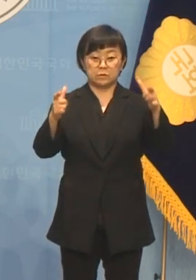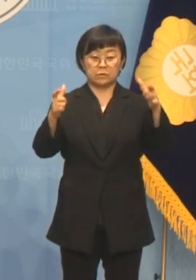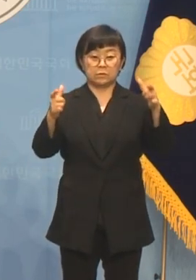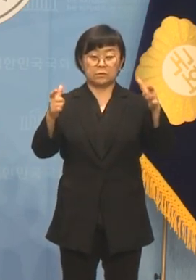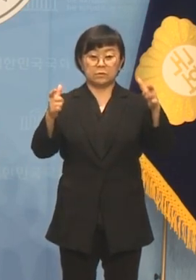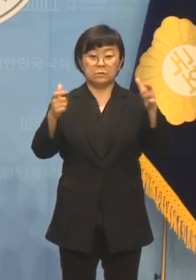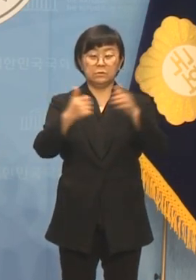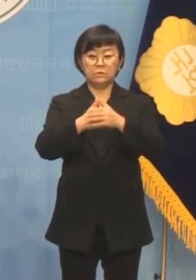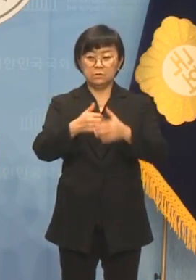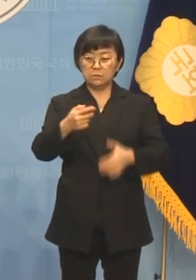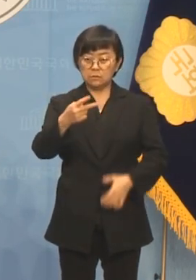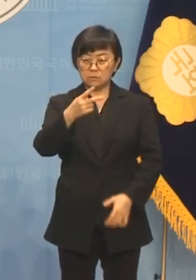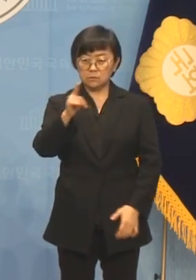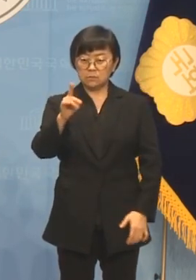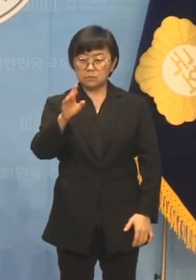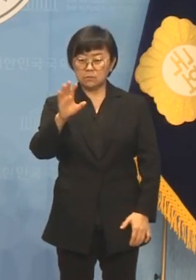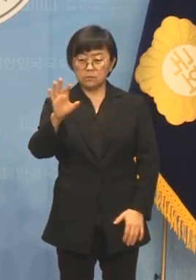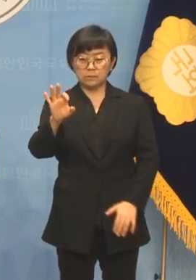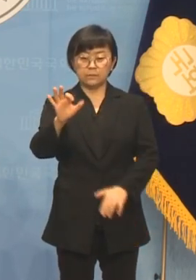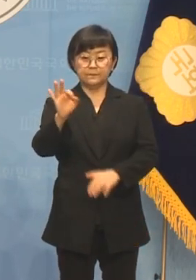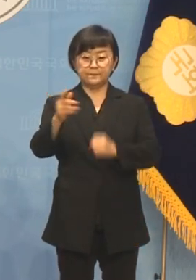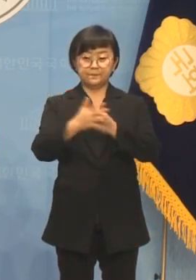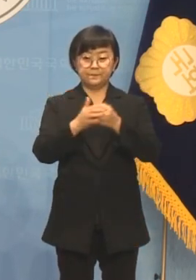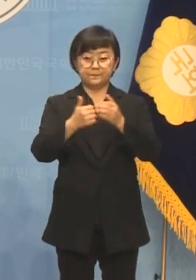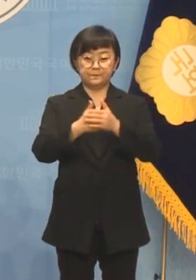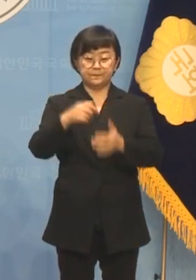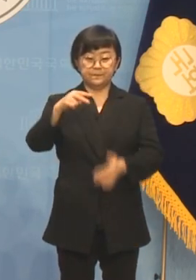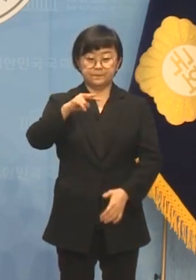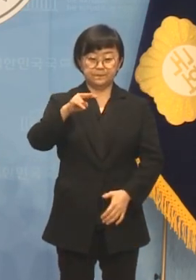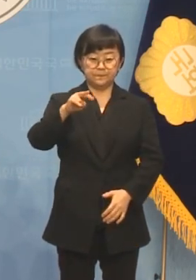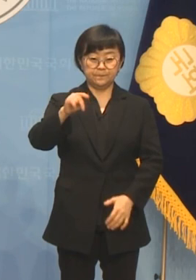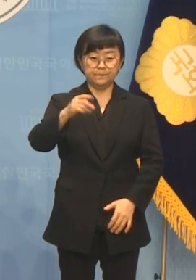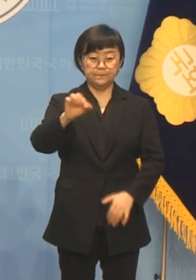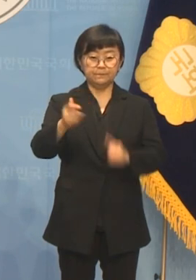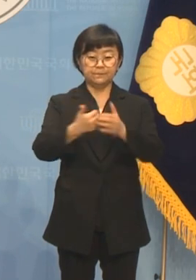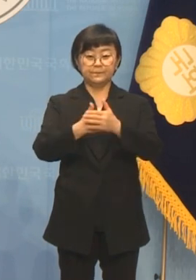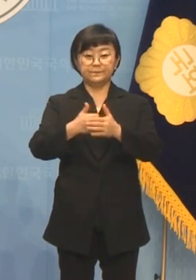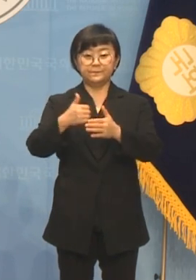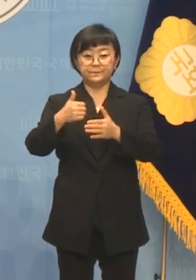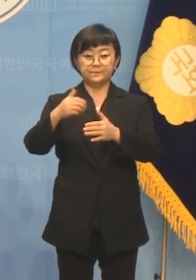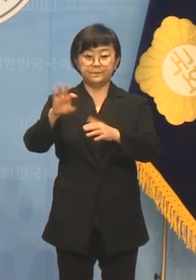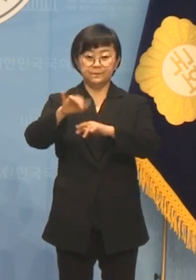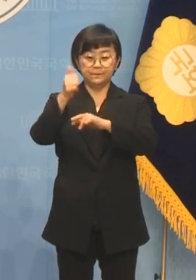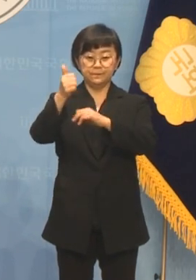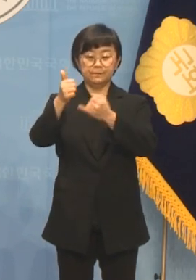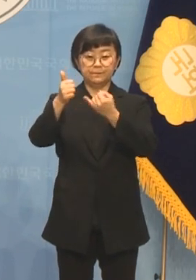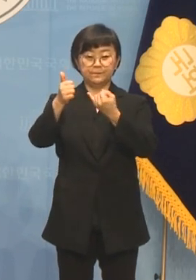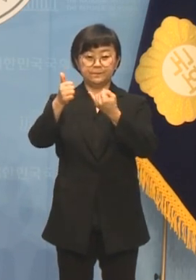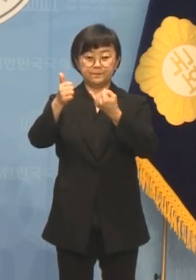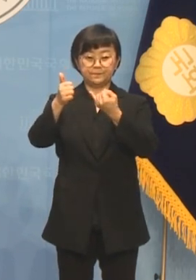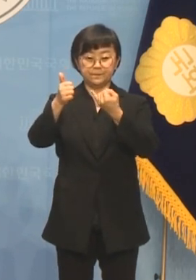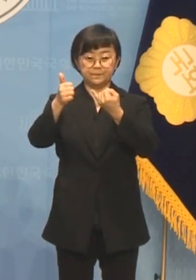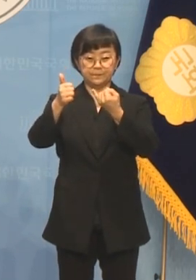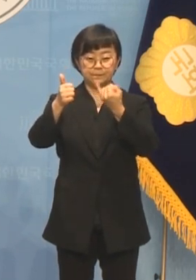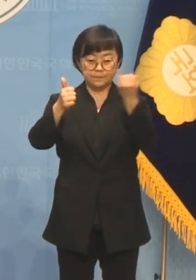대왕암이라는 천혜의 명소가 있습니다. 신라 문무대왕의 왕비가 죽어서도 나라를 지키겠다는